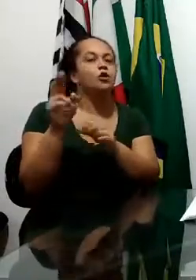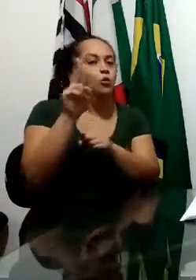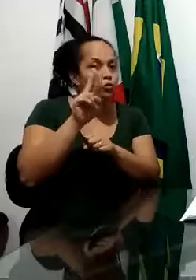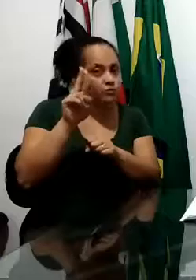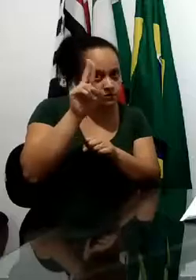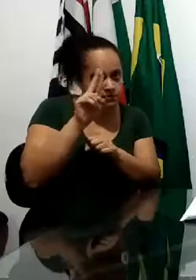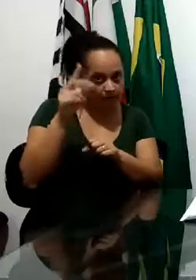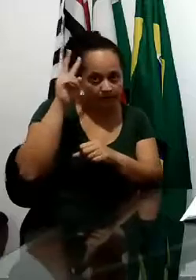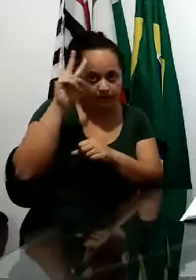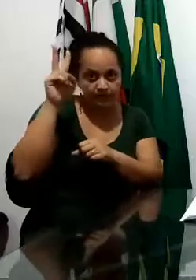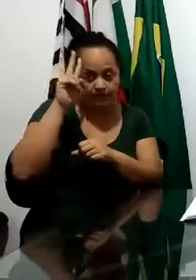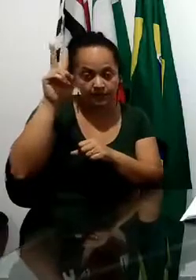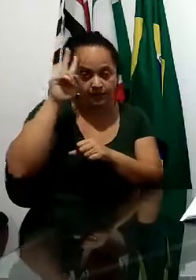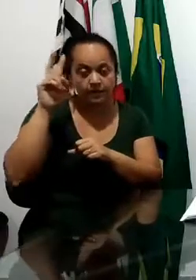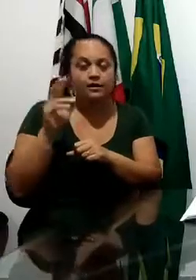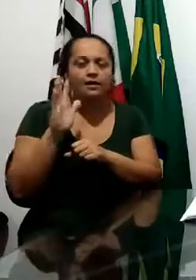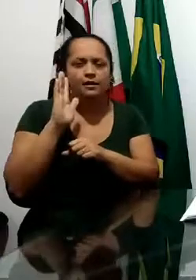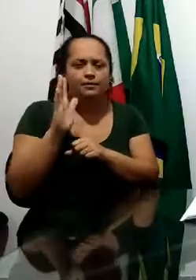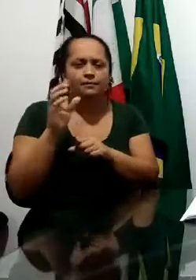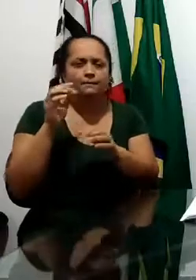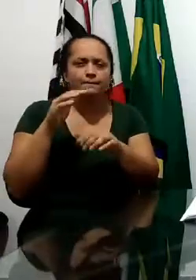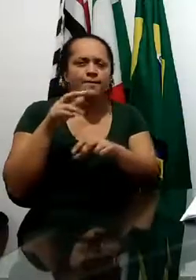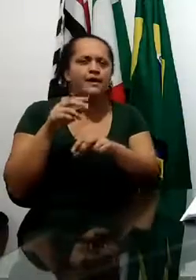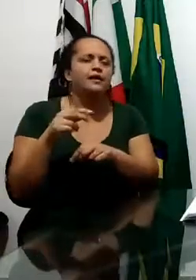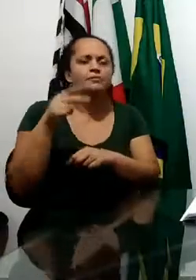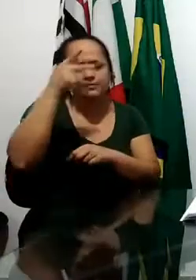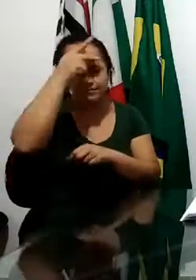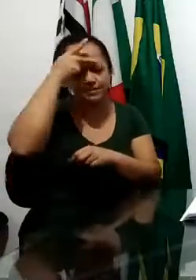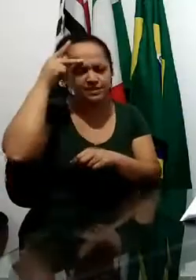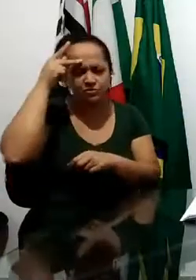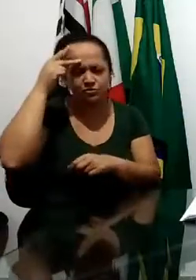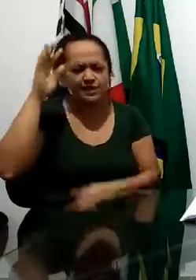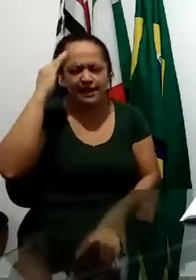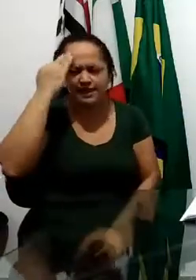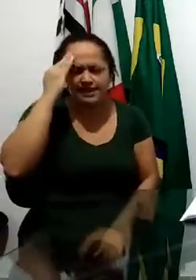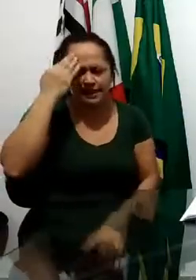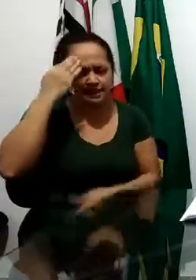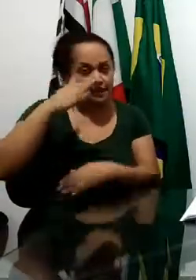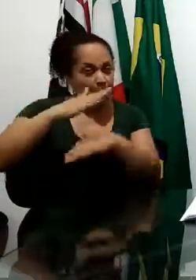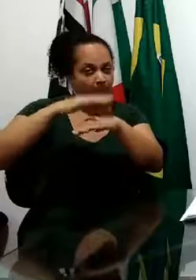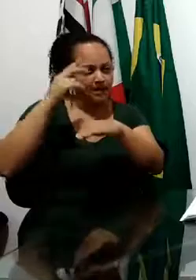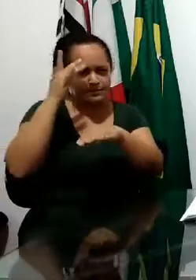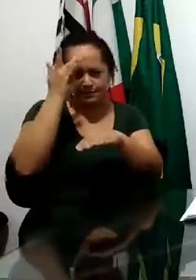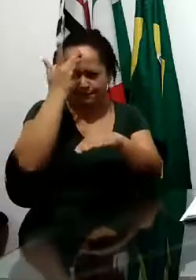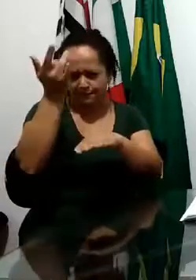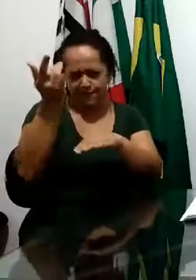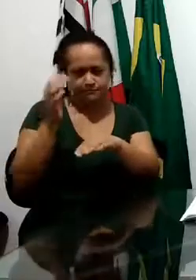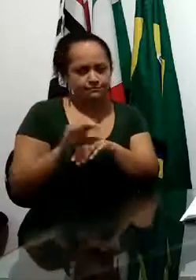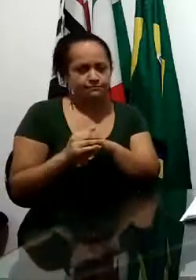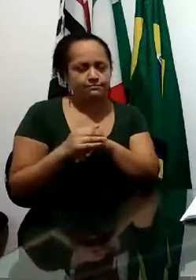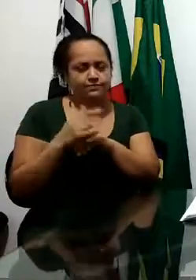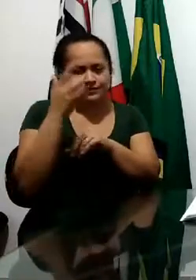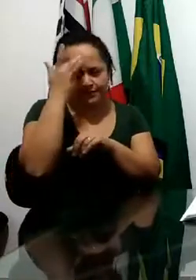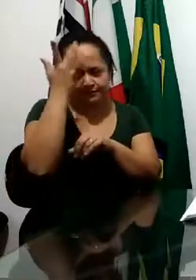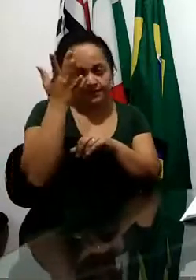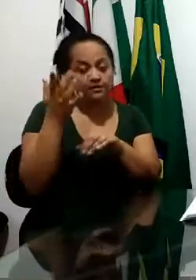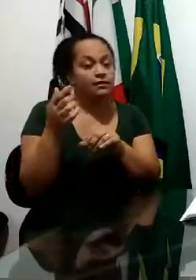a compreensão e a assimilação das pessoas. Parábola é uma maneira de ensinar uma